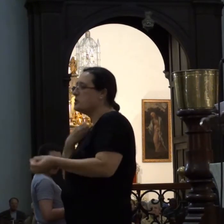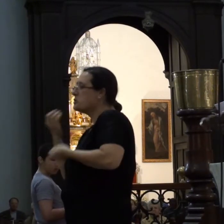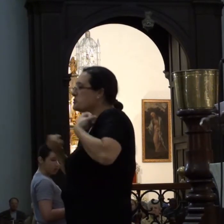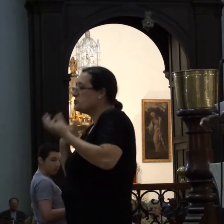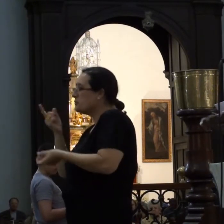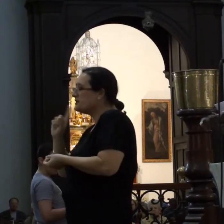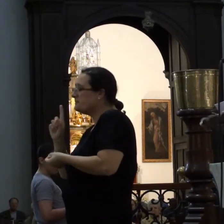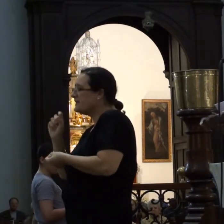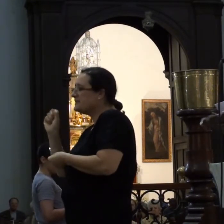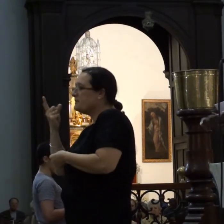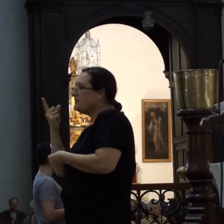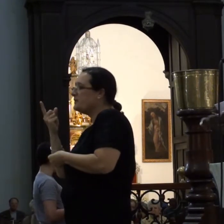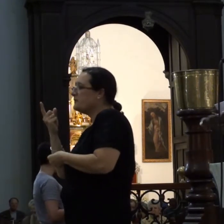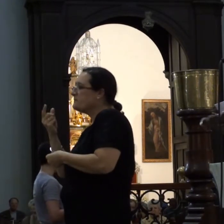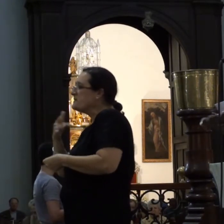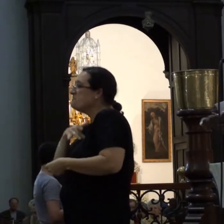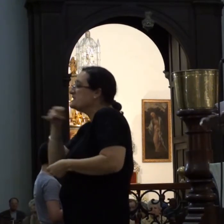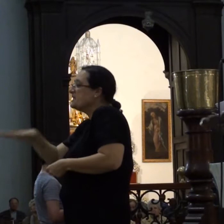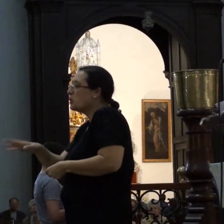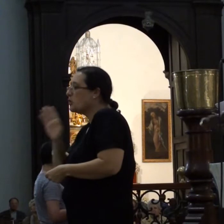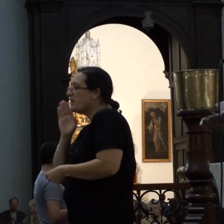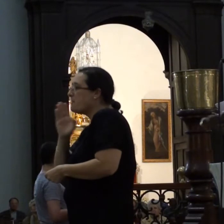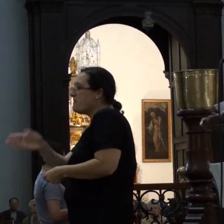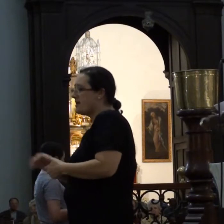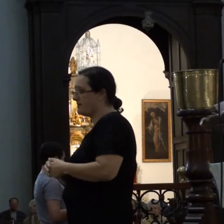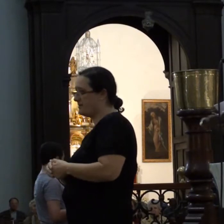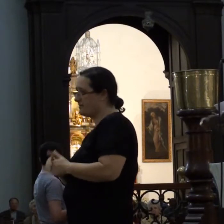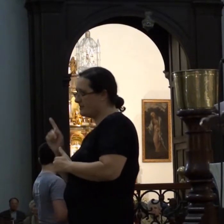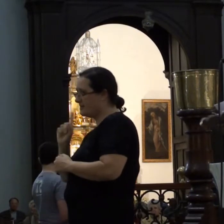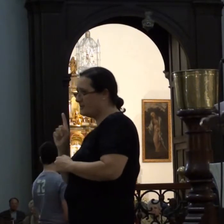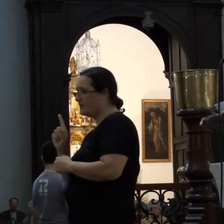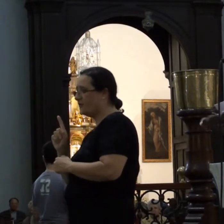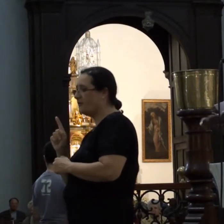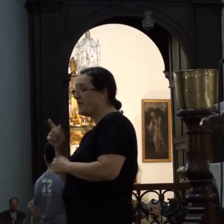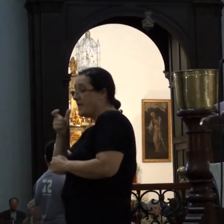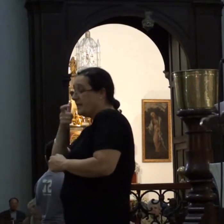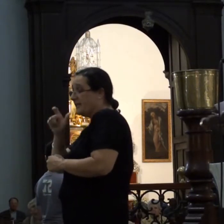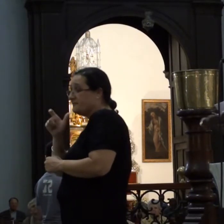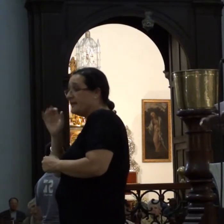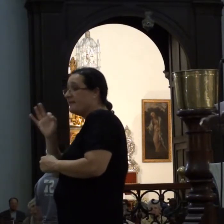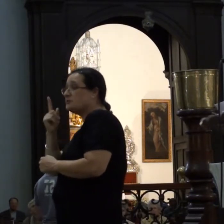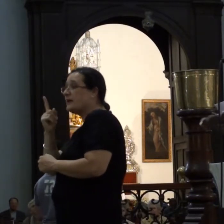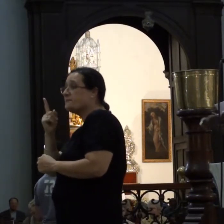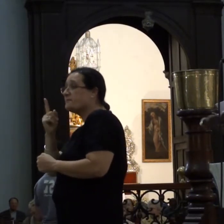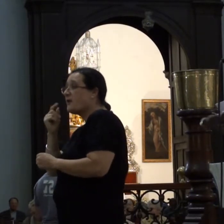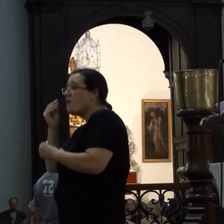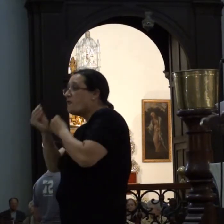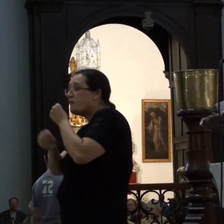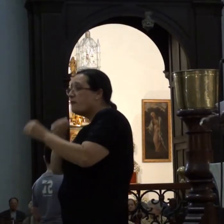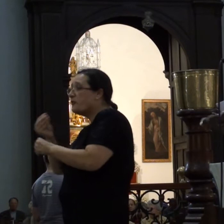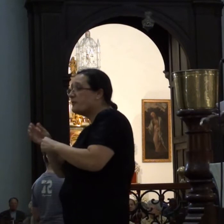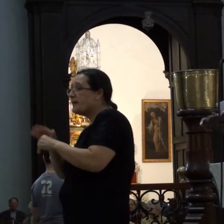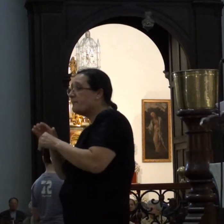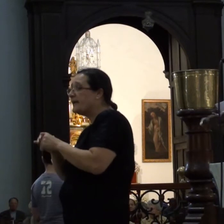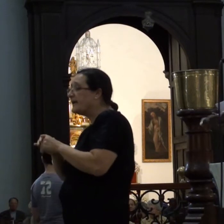una preocupación piadosa hacia su madre sino que son más bien una fórmula de revelación que